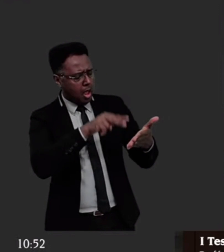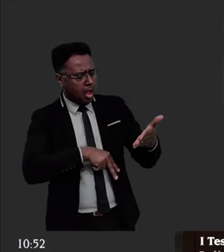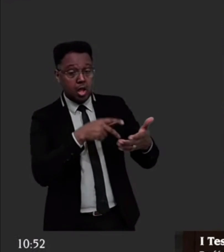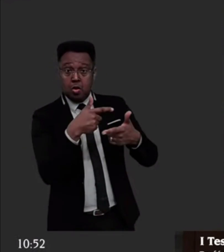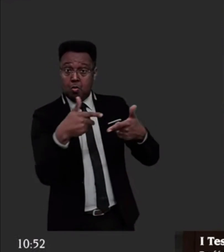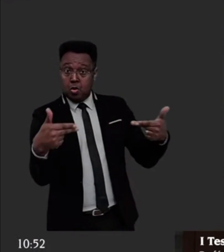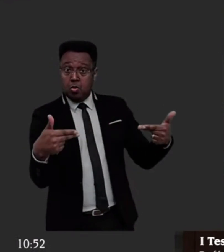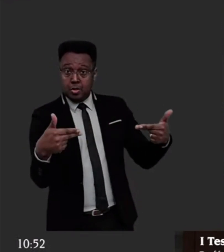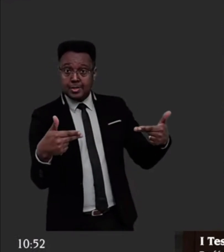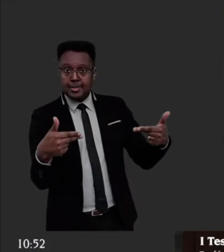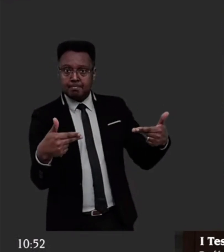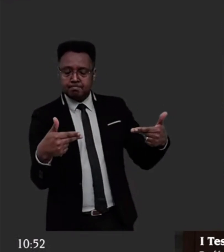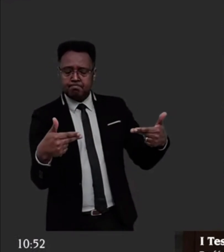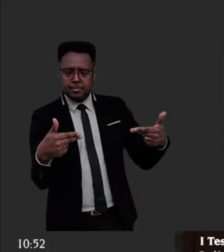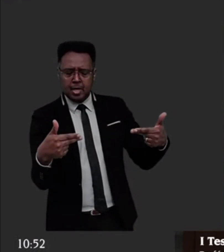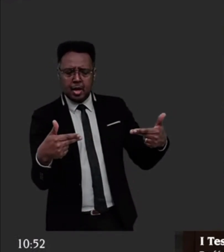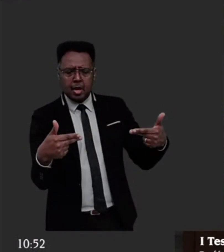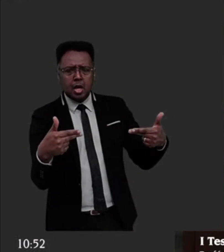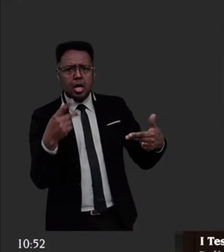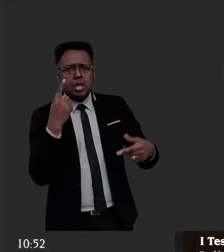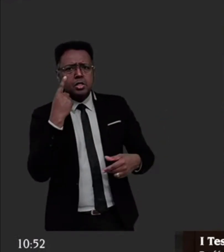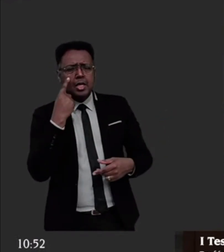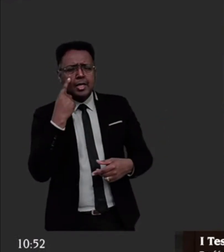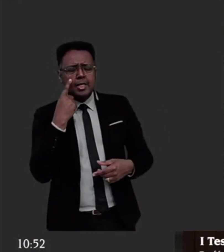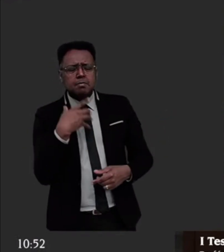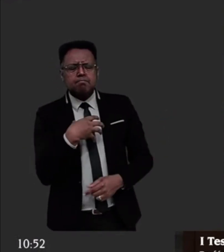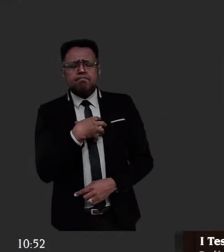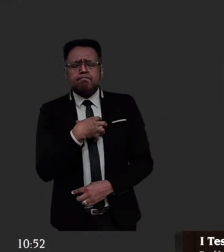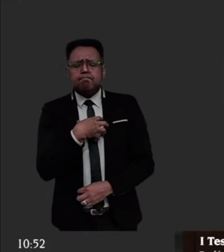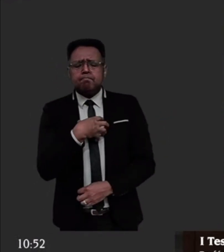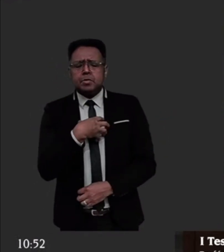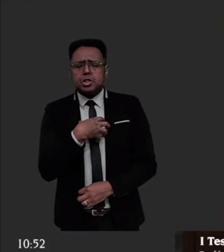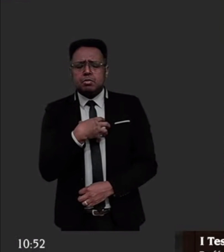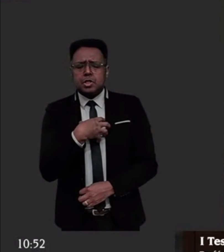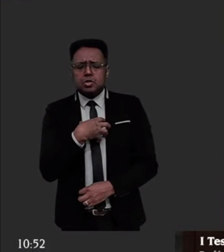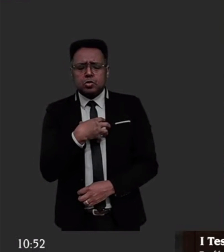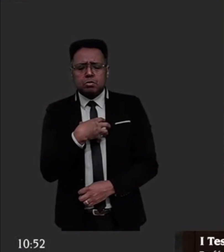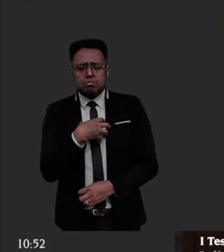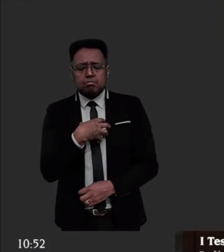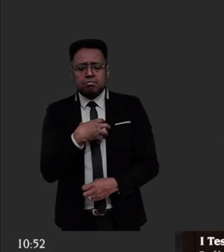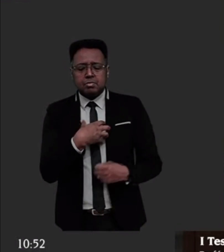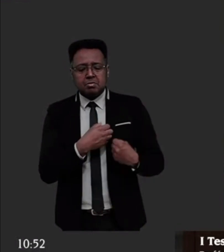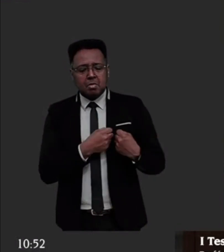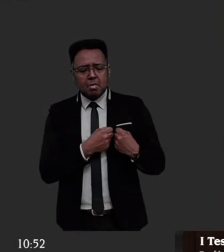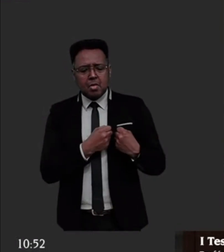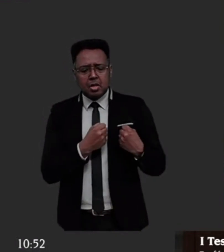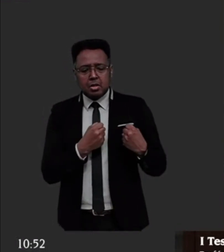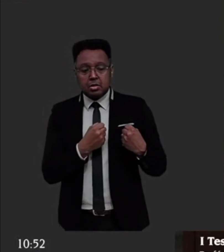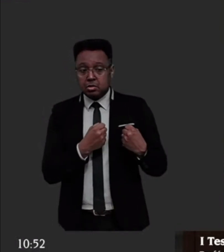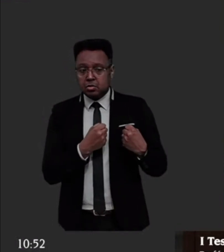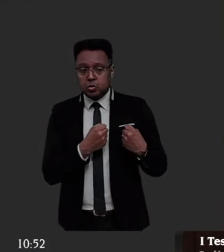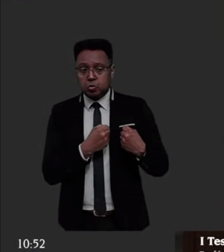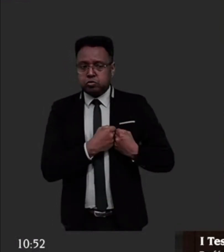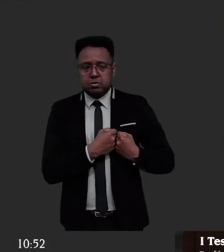dentro, não é o coração que bate, que bombeia o sangue, é aqui o sentimento, abriu, e isso aí não é comigo, não